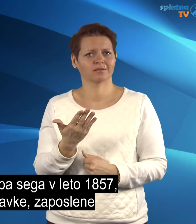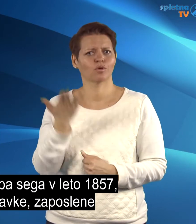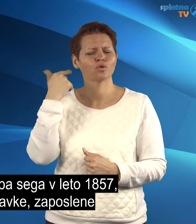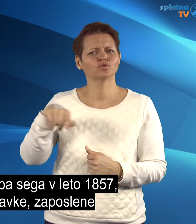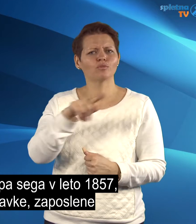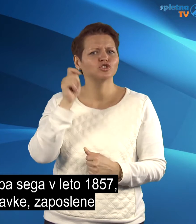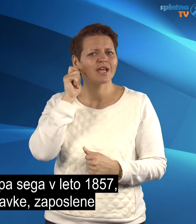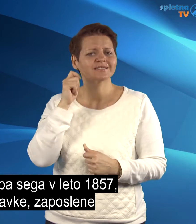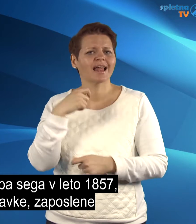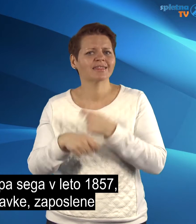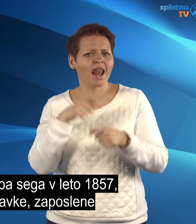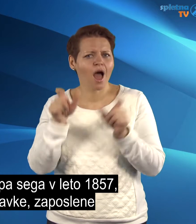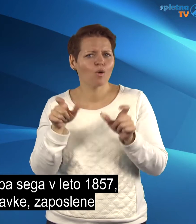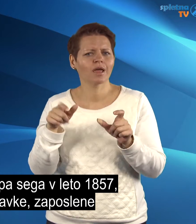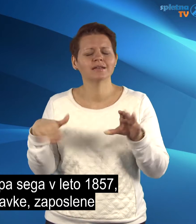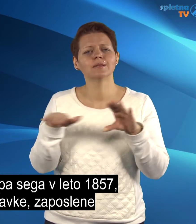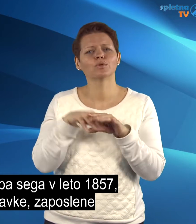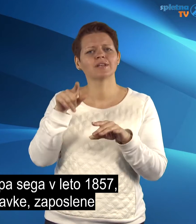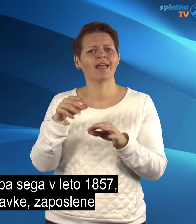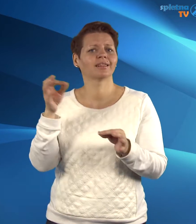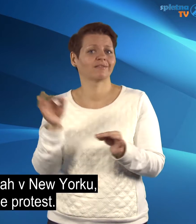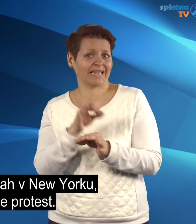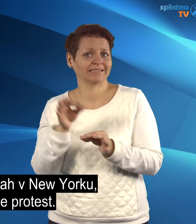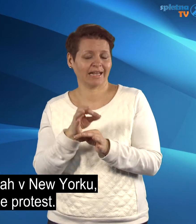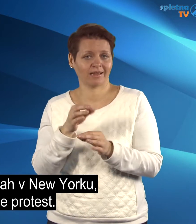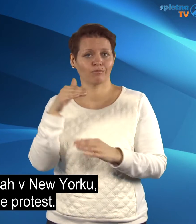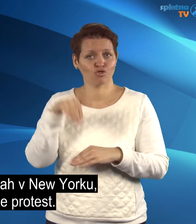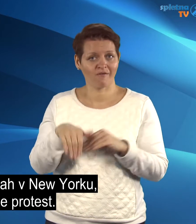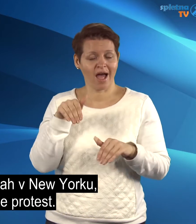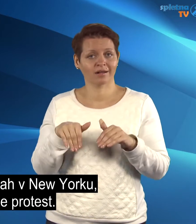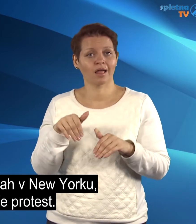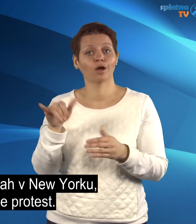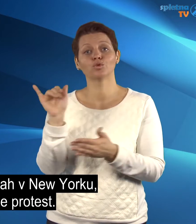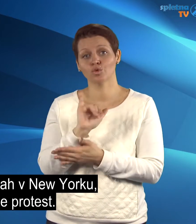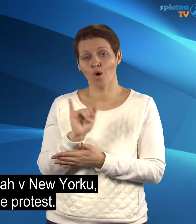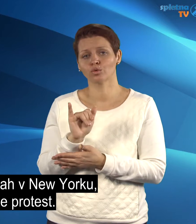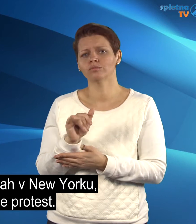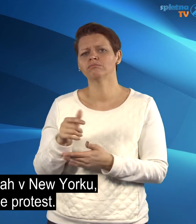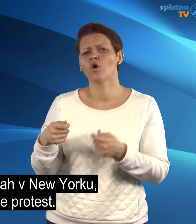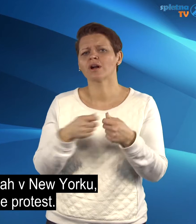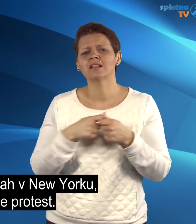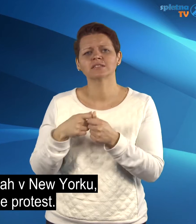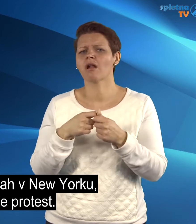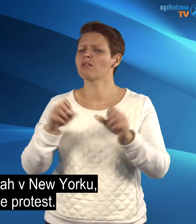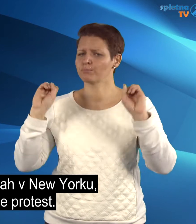1857, ko so ženske, delavke, zaposlene v tekstilnih tovarnah v New Yorku v ZDA, organizirale